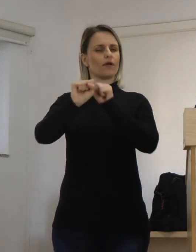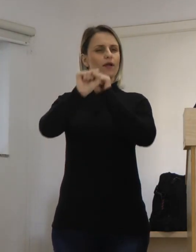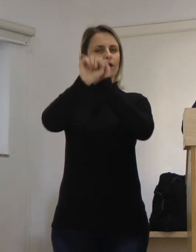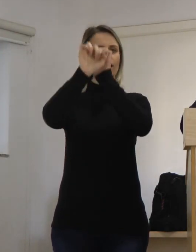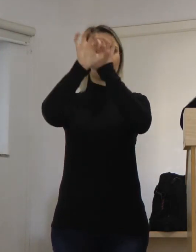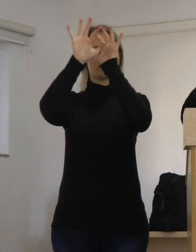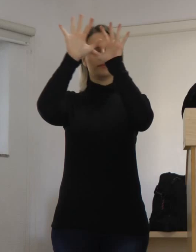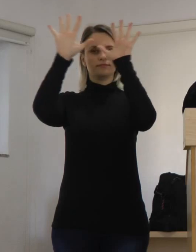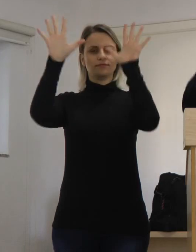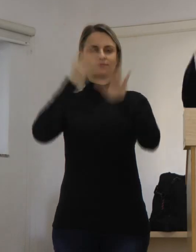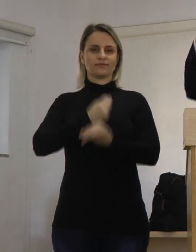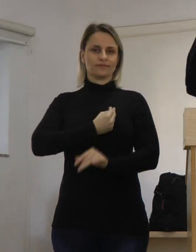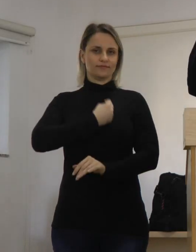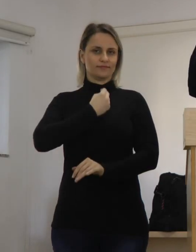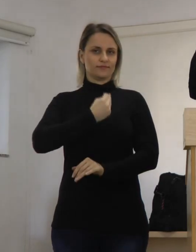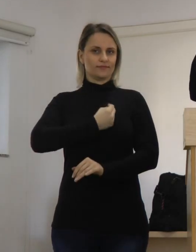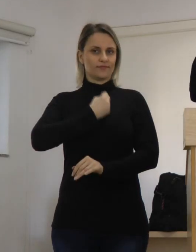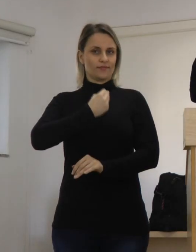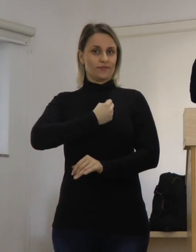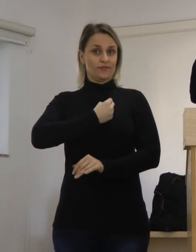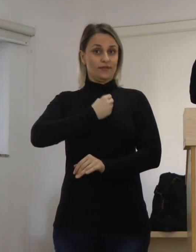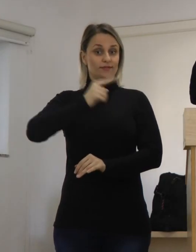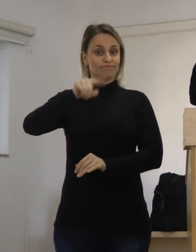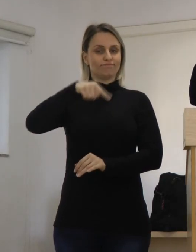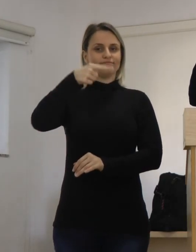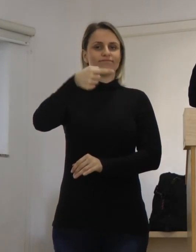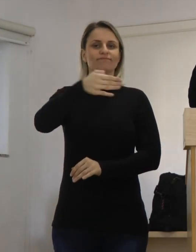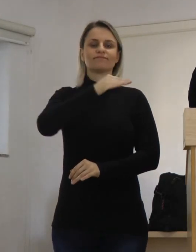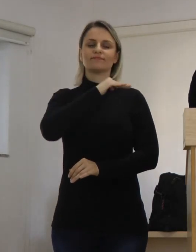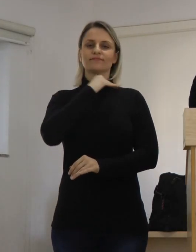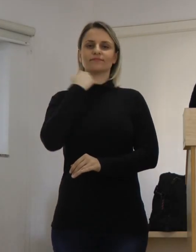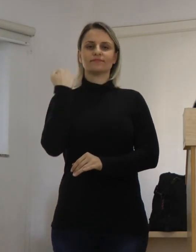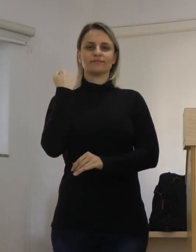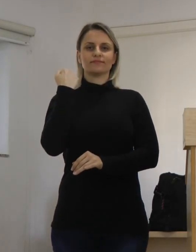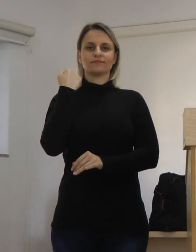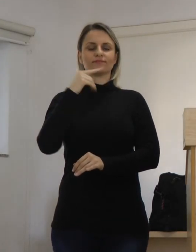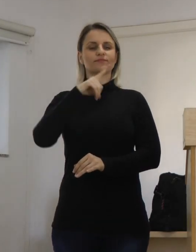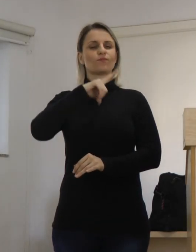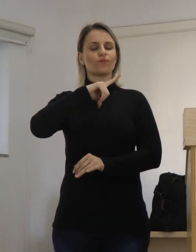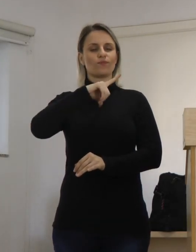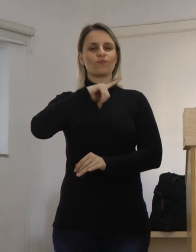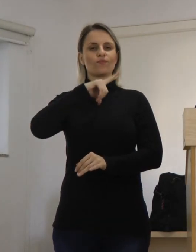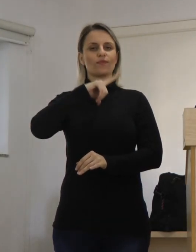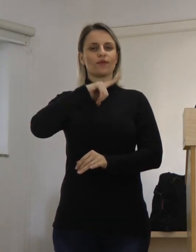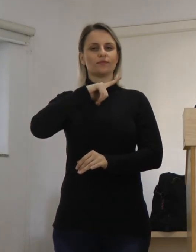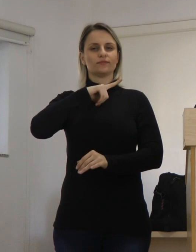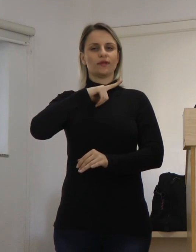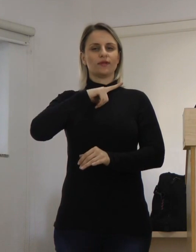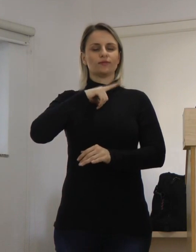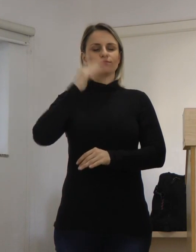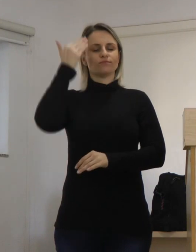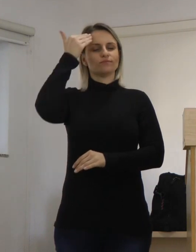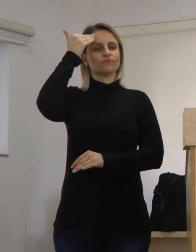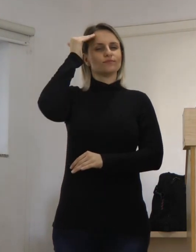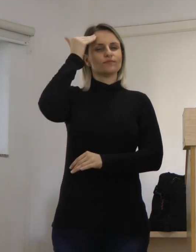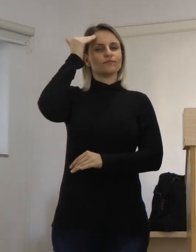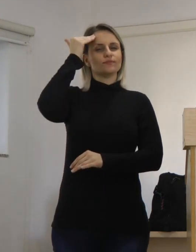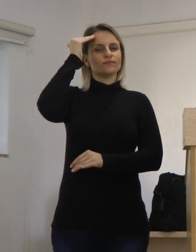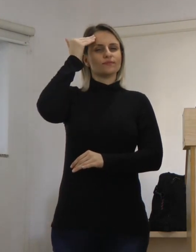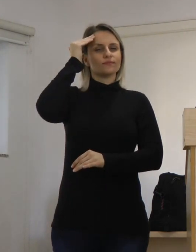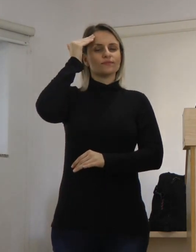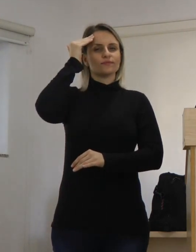vida e ilumina além da morte. É uma fonte generosa, de compreensão